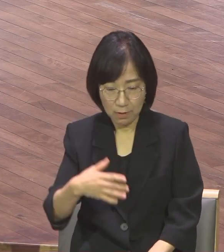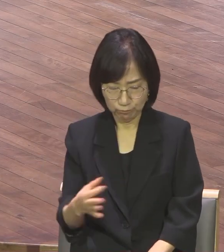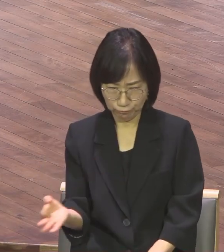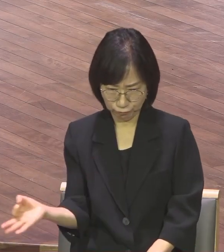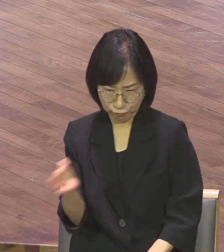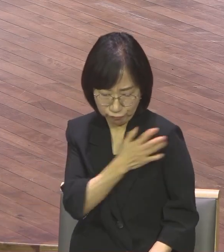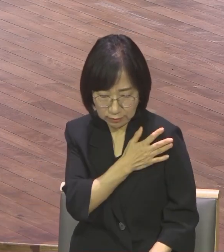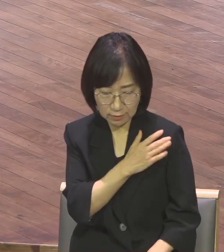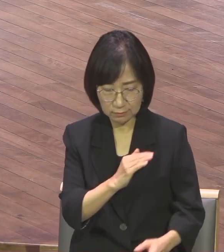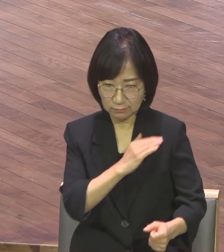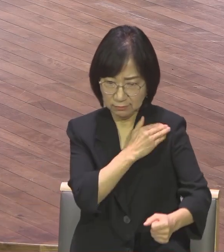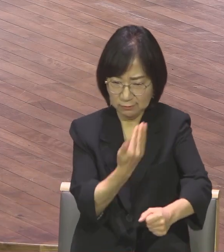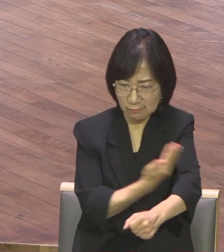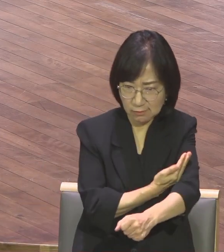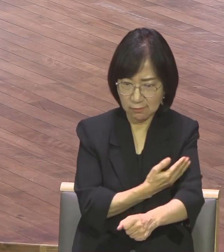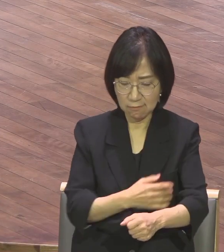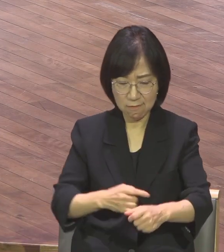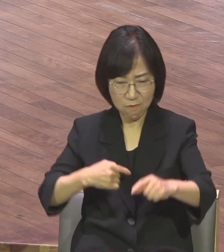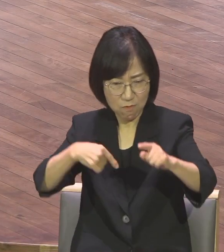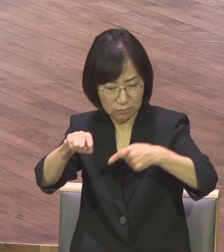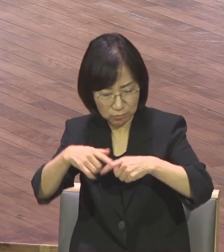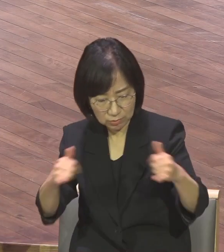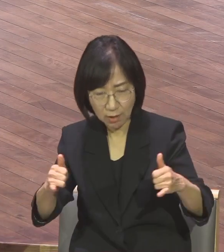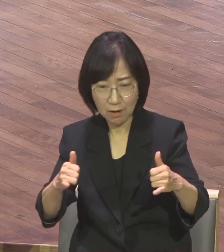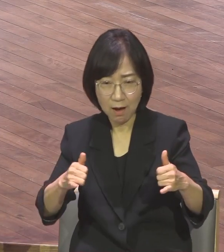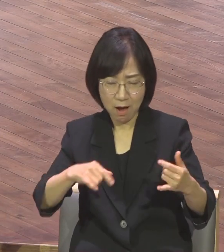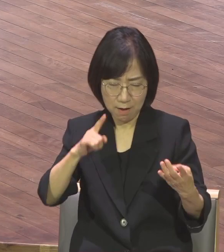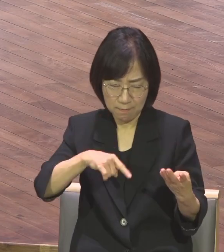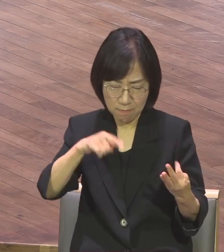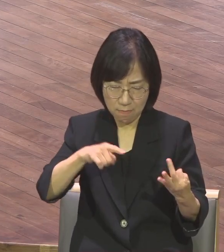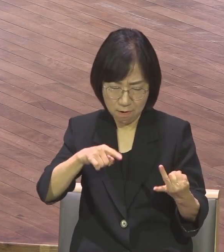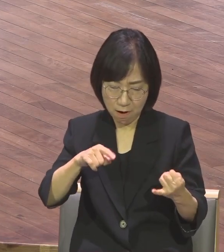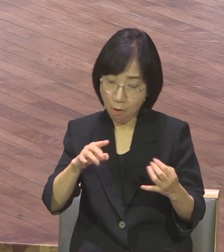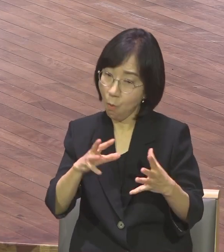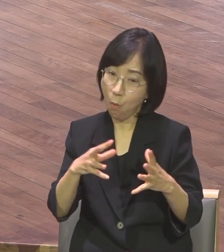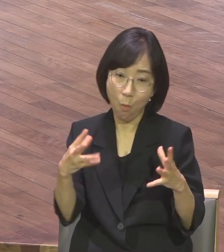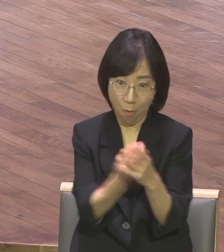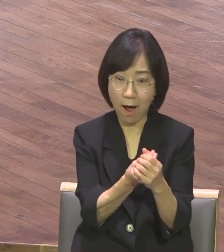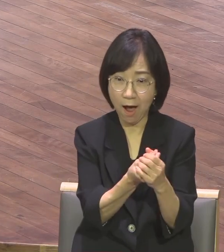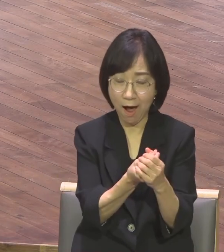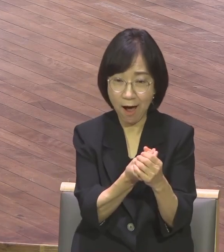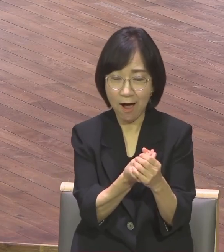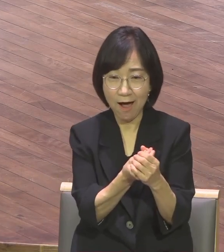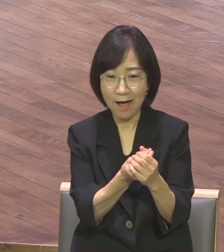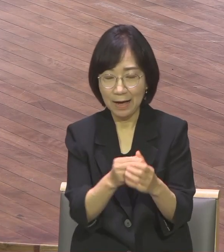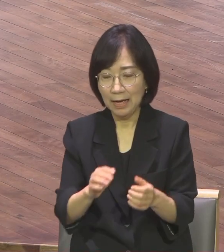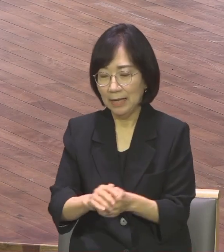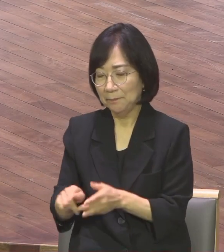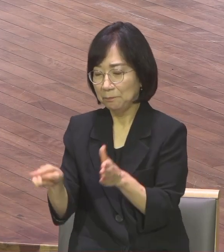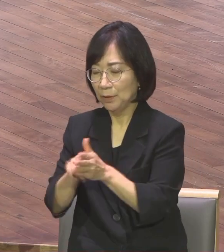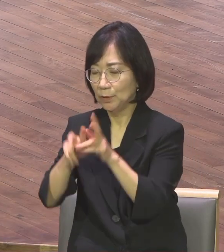많고 관리, 지도자. 한마디로 세상 사람들이 부러워할 수